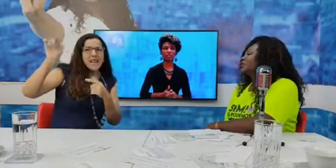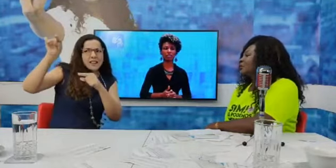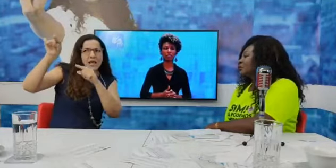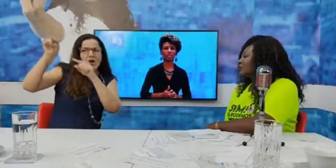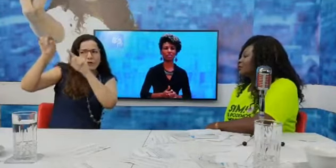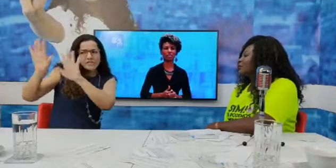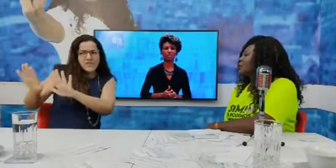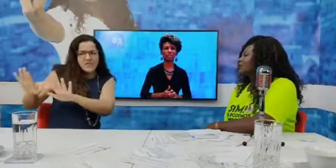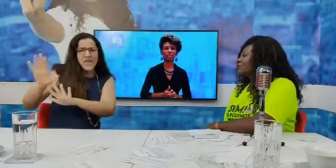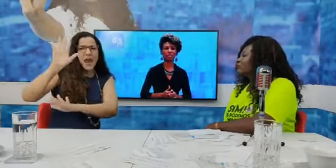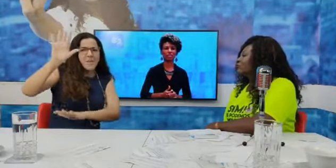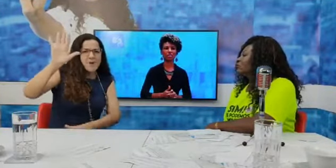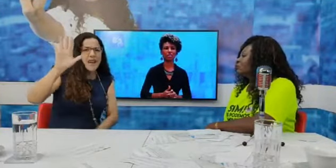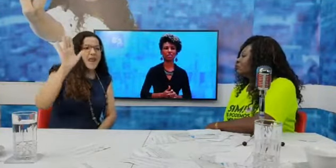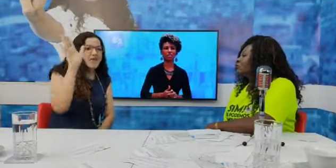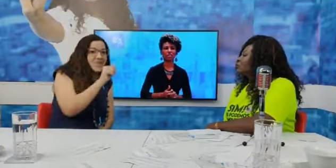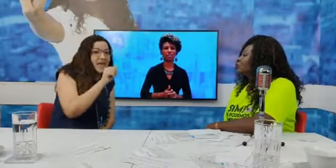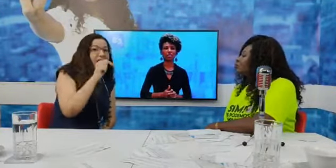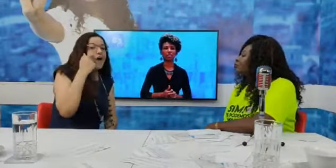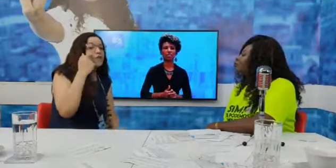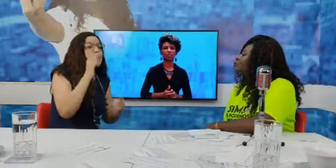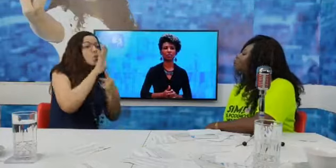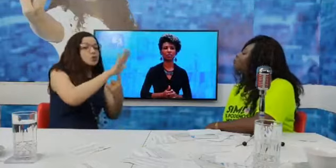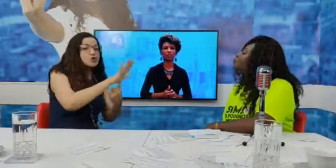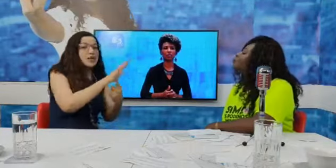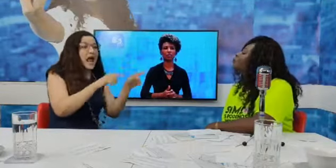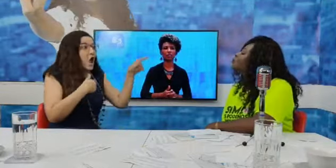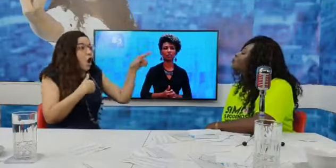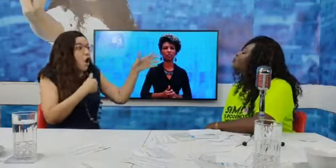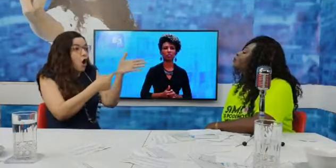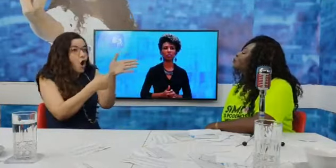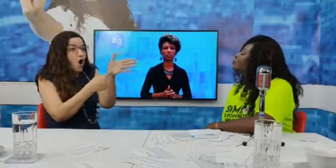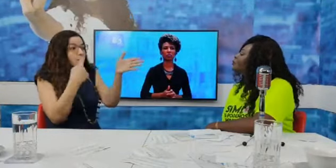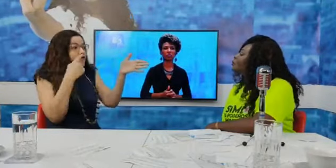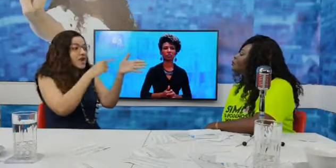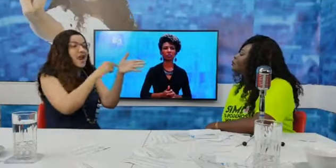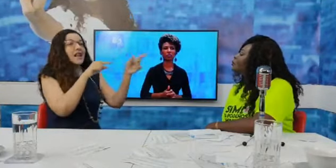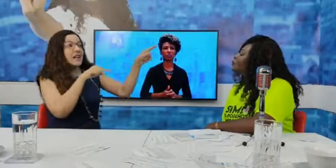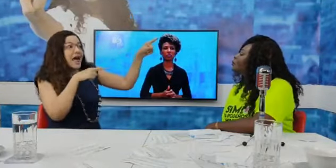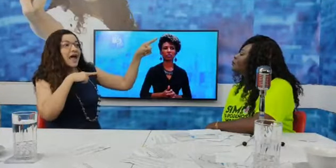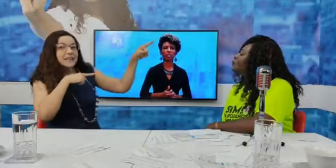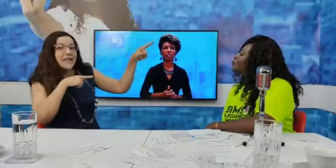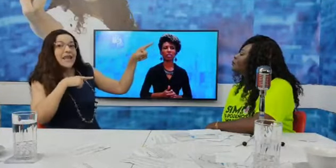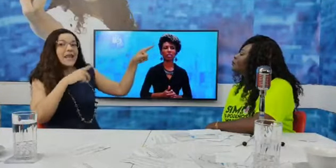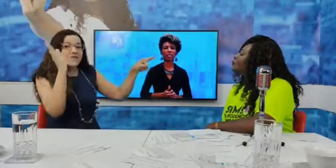Ah,